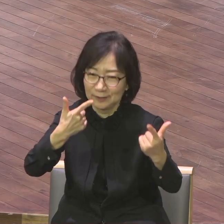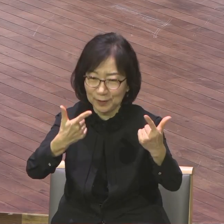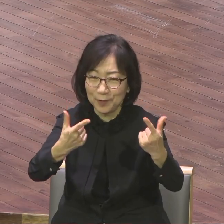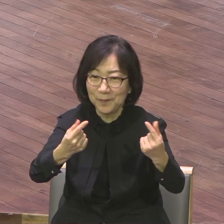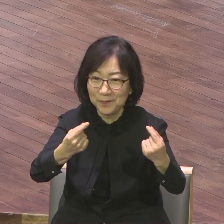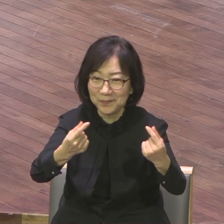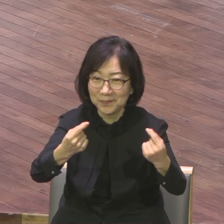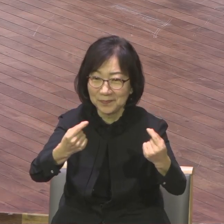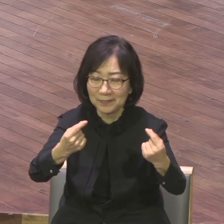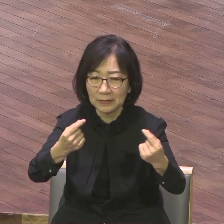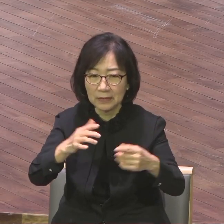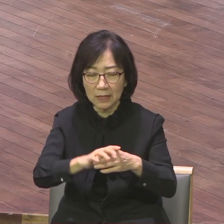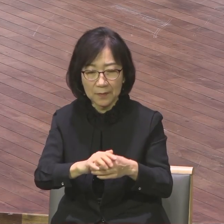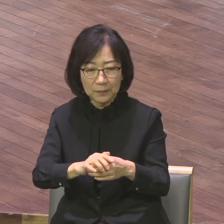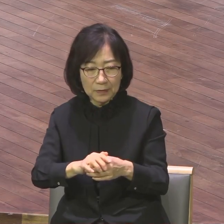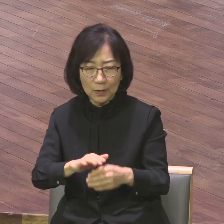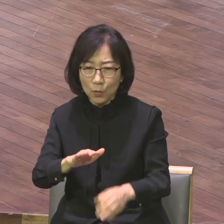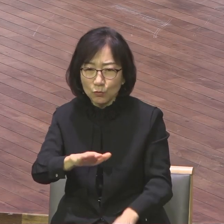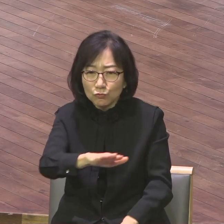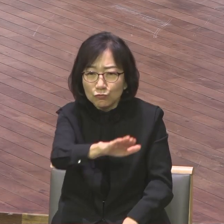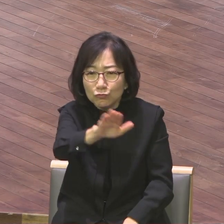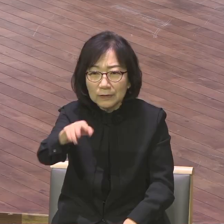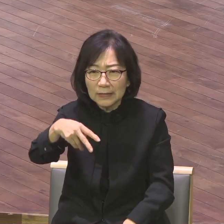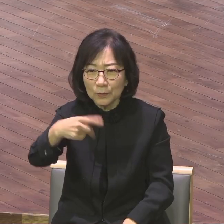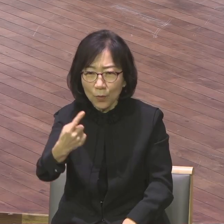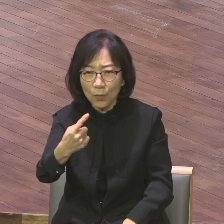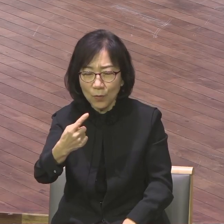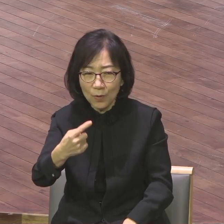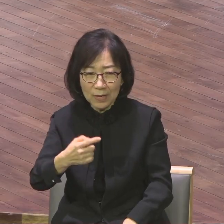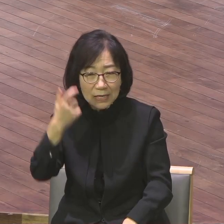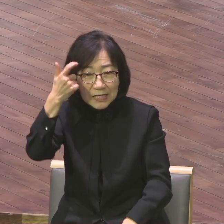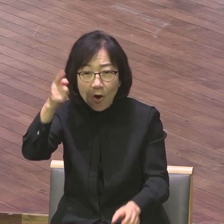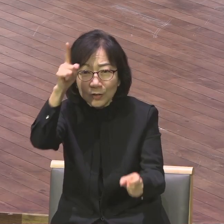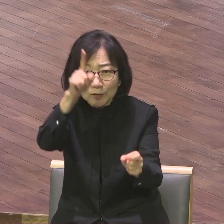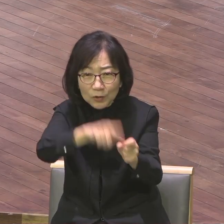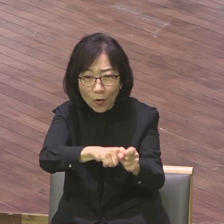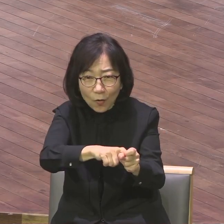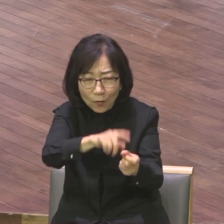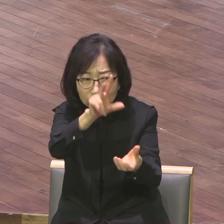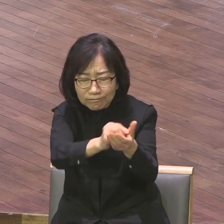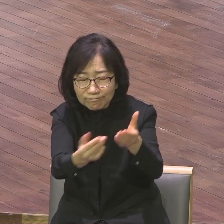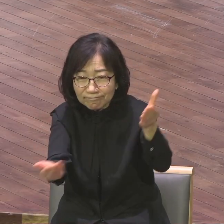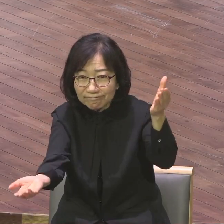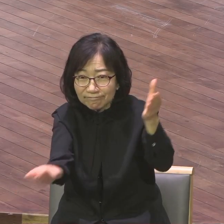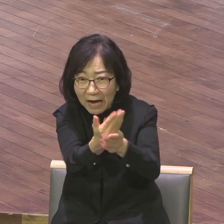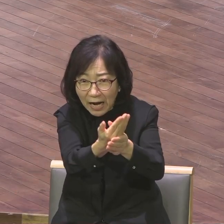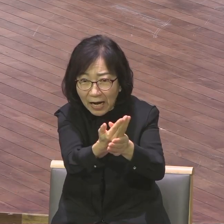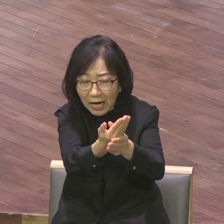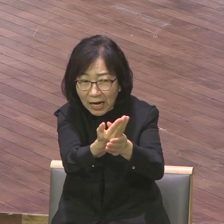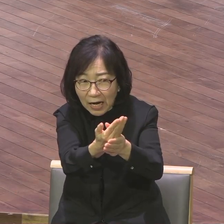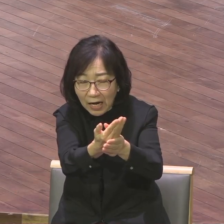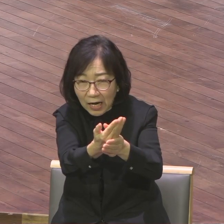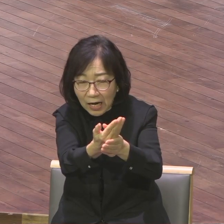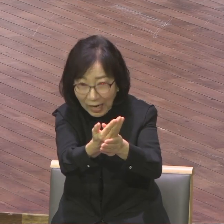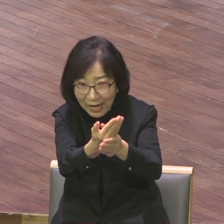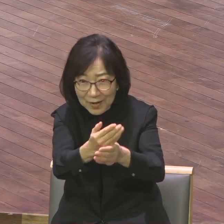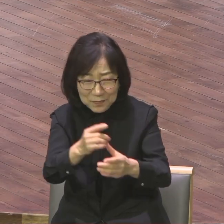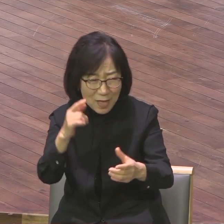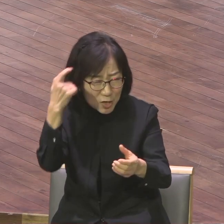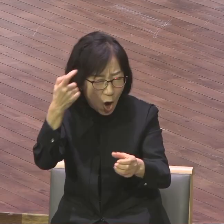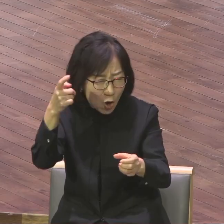우리가 퍼스트 리스펀드가 되어야 된다. 하나님의 말씀에 가장 먼저 반응하고